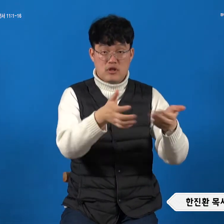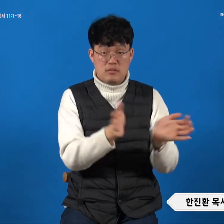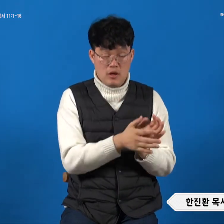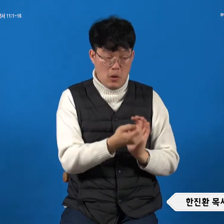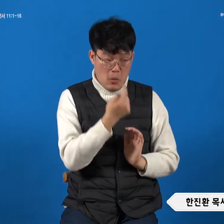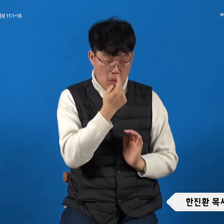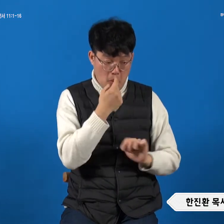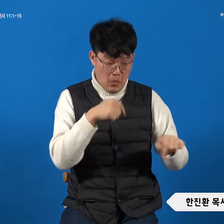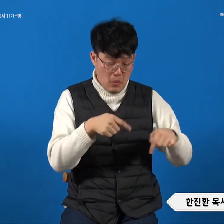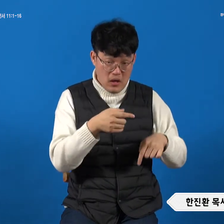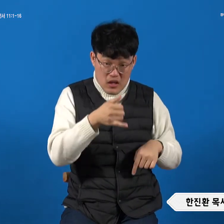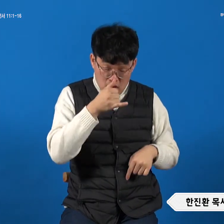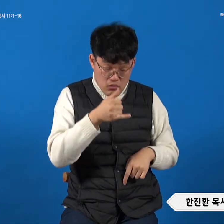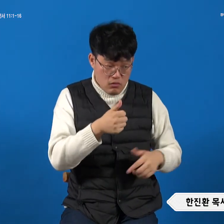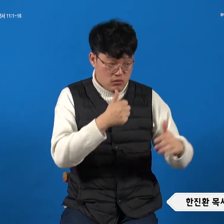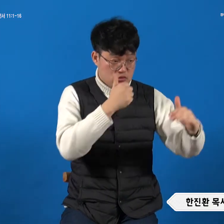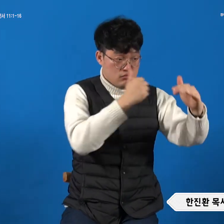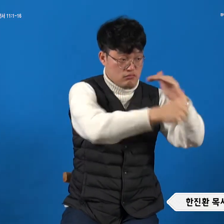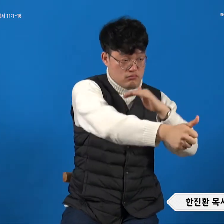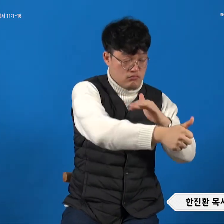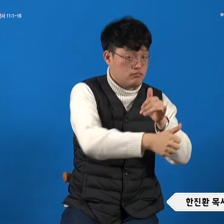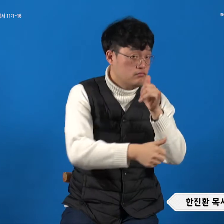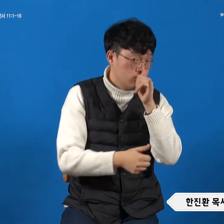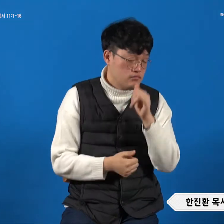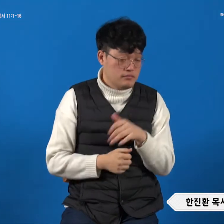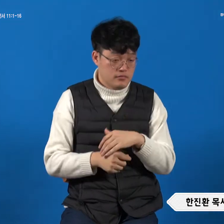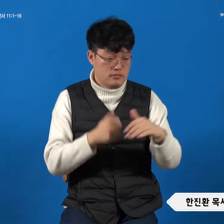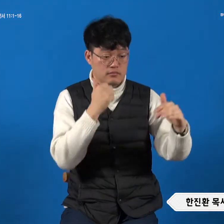축구팀에 코치가 있고 선수들이 있습니다.